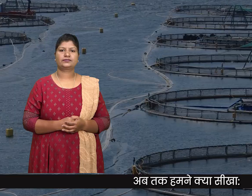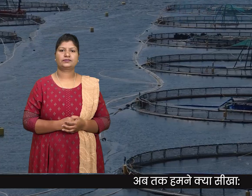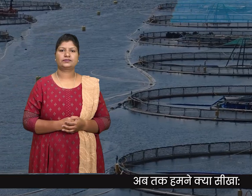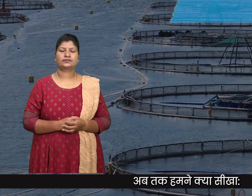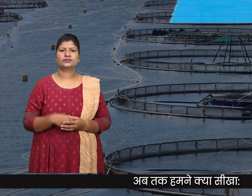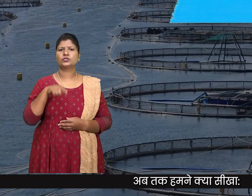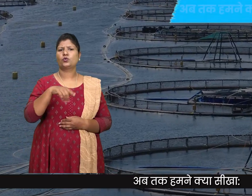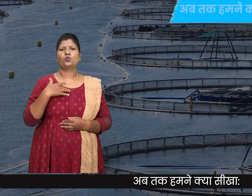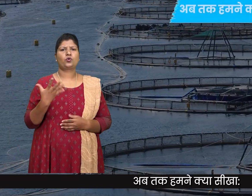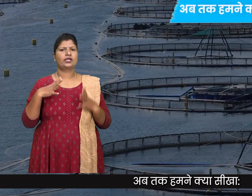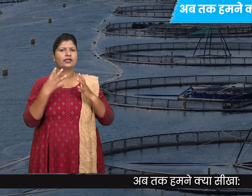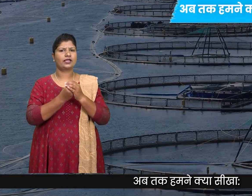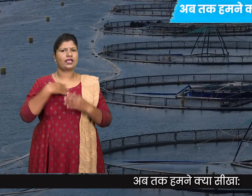अब तक हमने क्या सीखा?